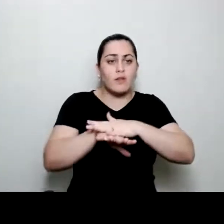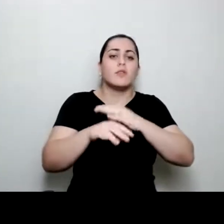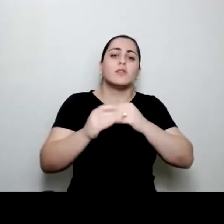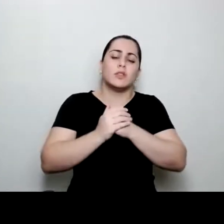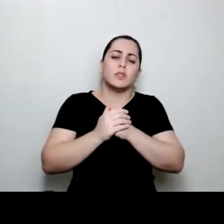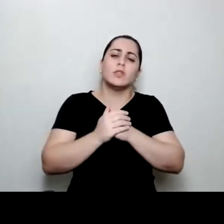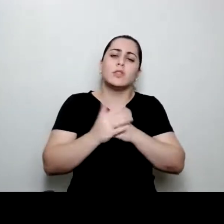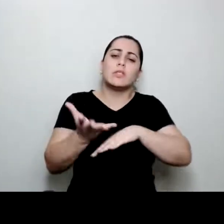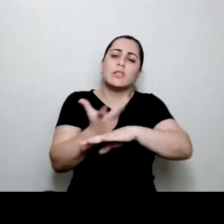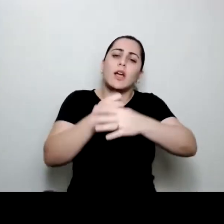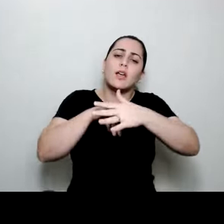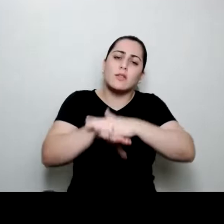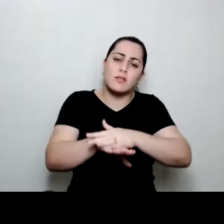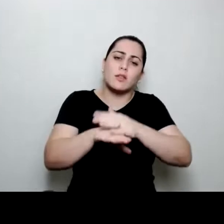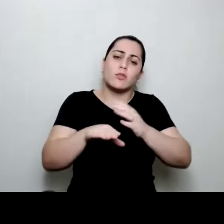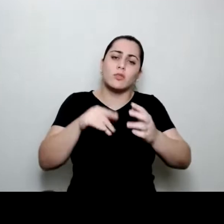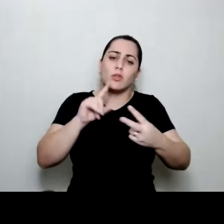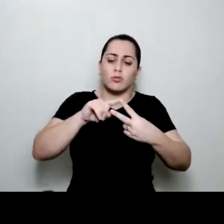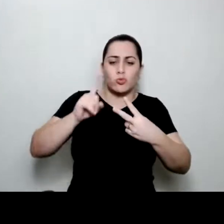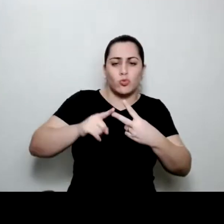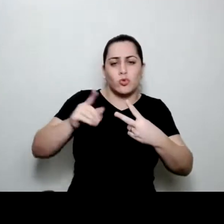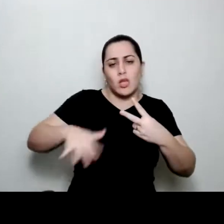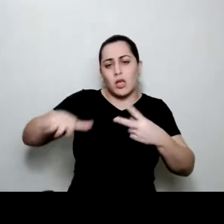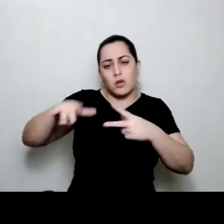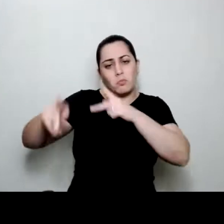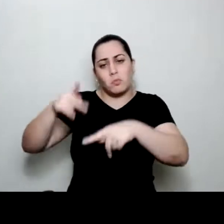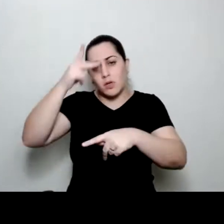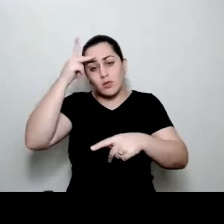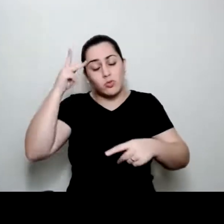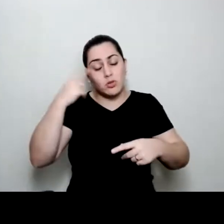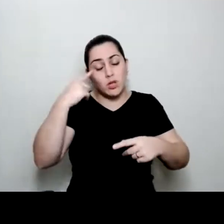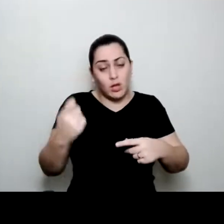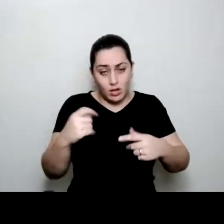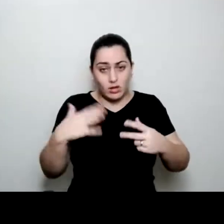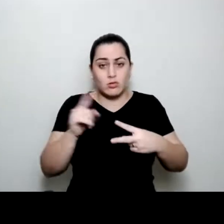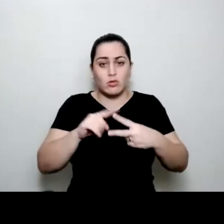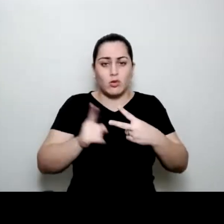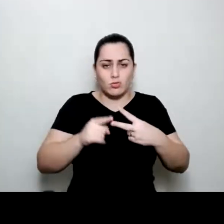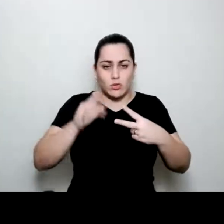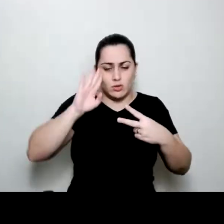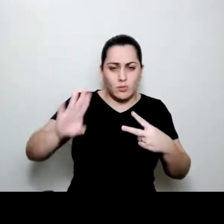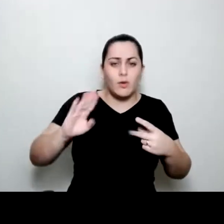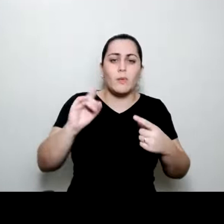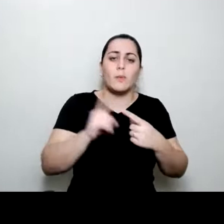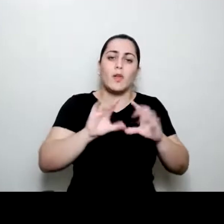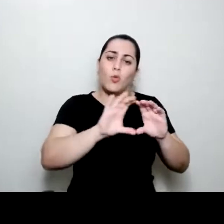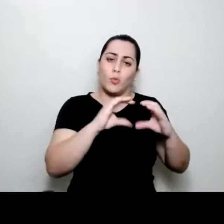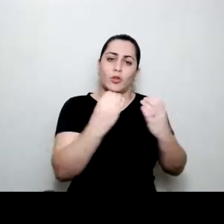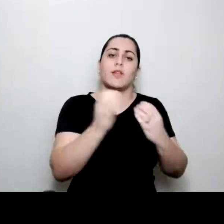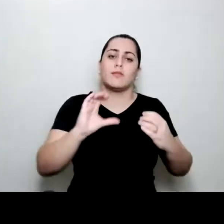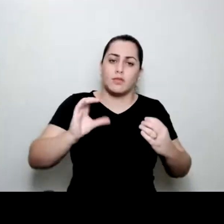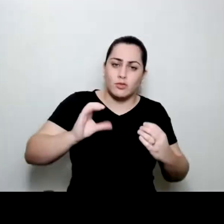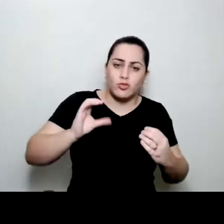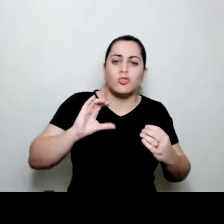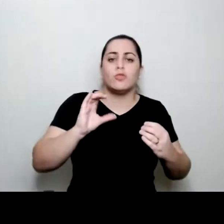E esses acervos, idealmente, têm dois públicos, né, principais. Por um lado, nós temos a comunidade científica,